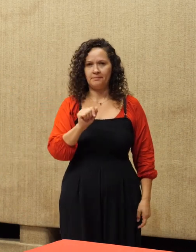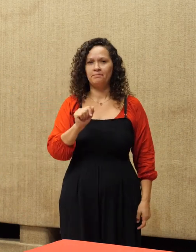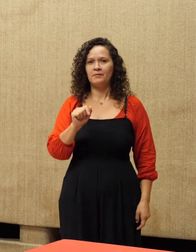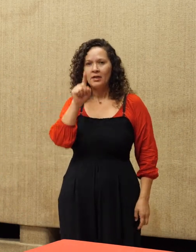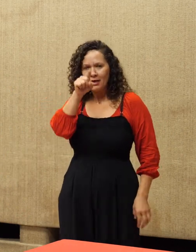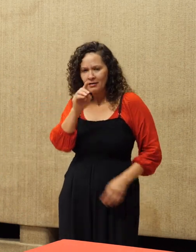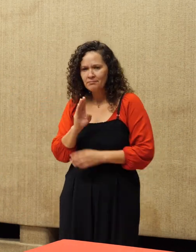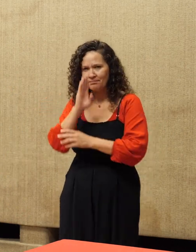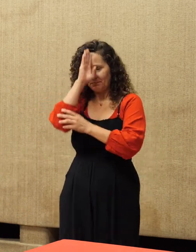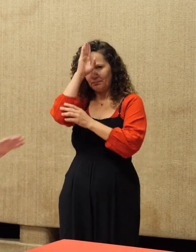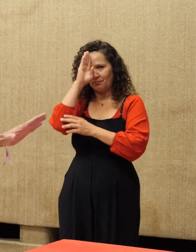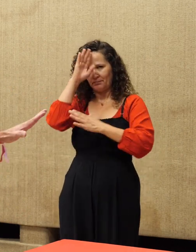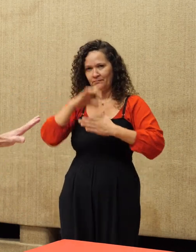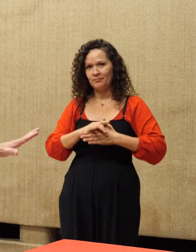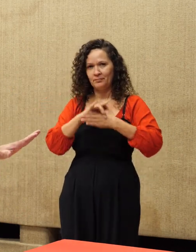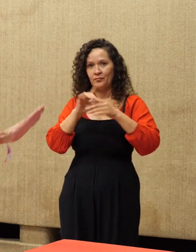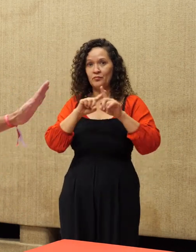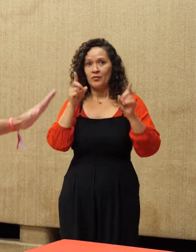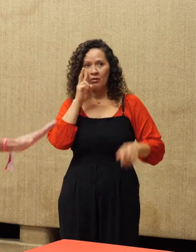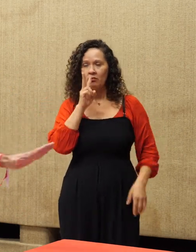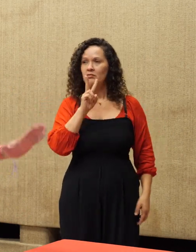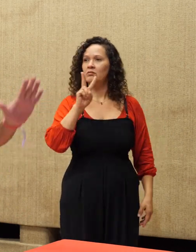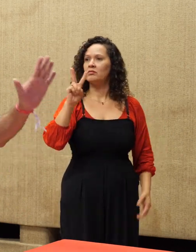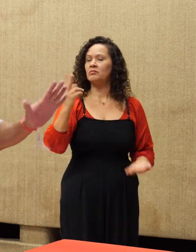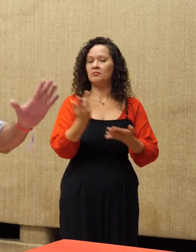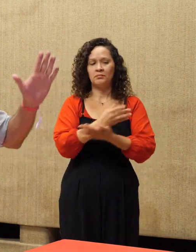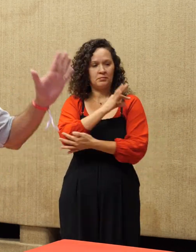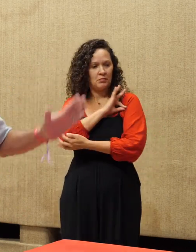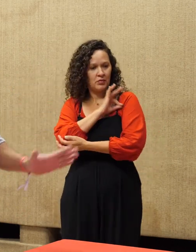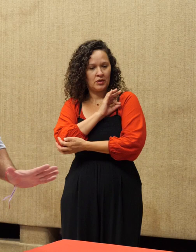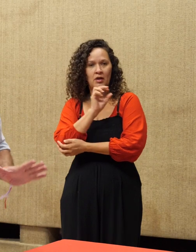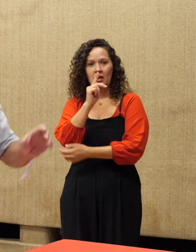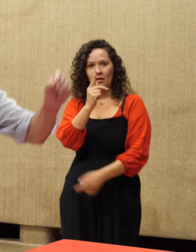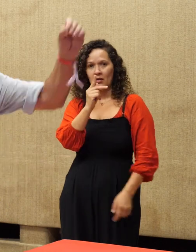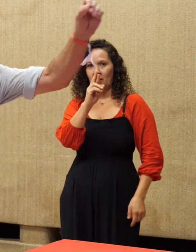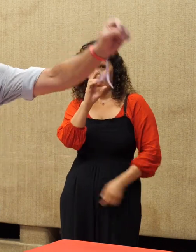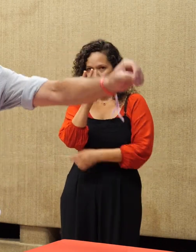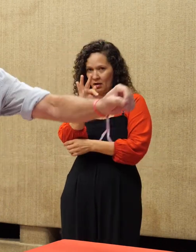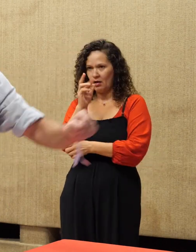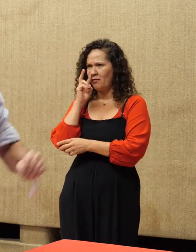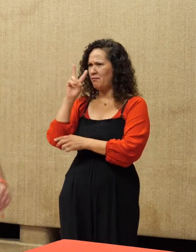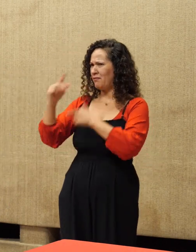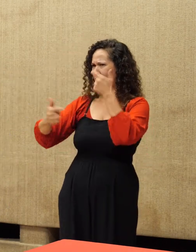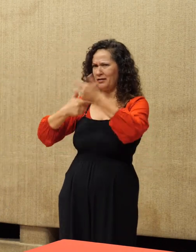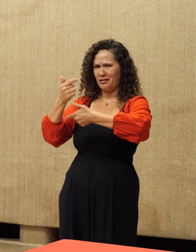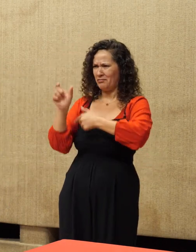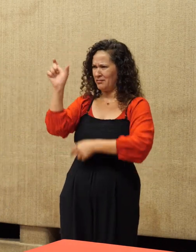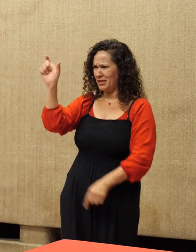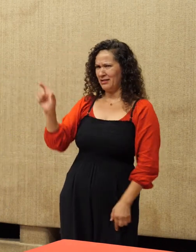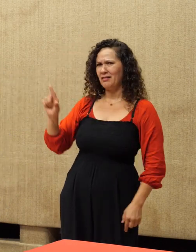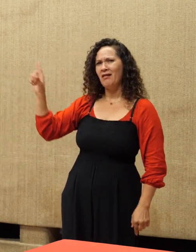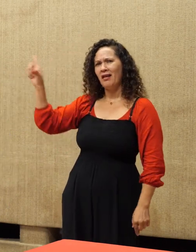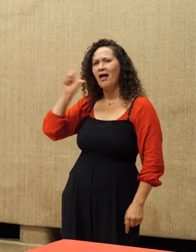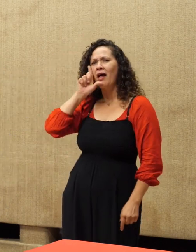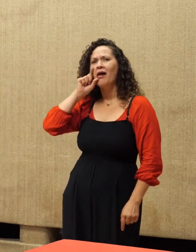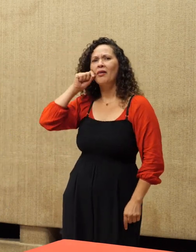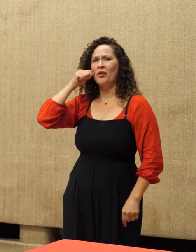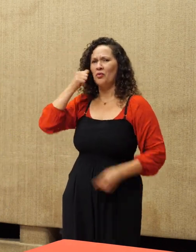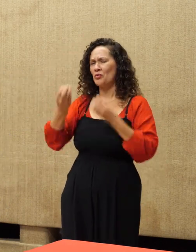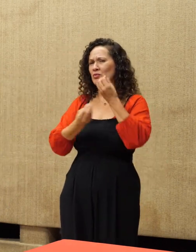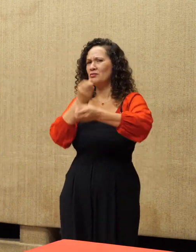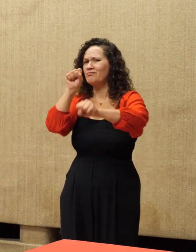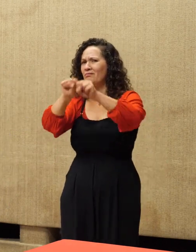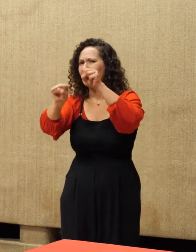É fundamental. A gente viu que a Polícia Rodoviária Federal fez com aquele trabalhador lá em Alagoas, a